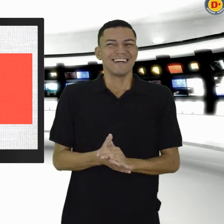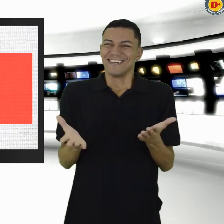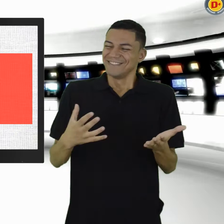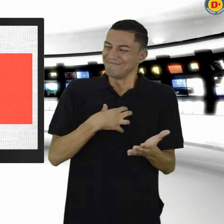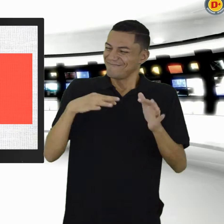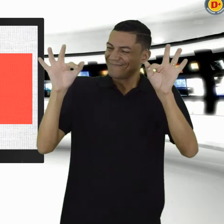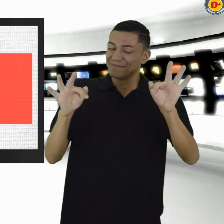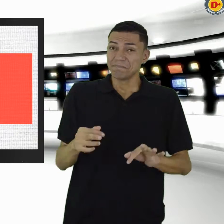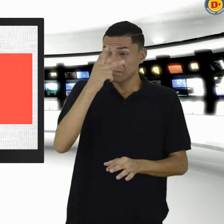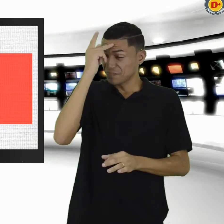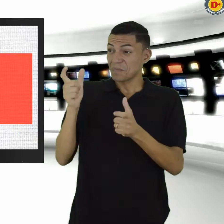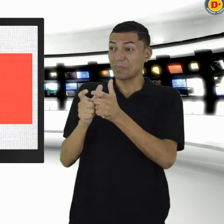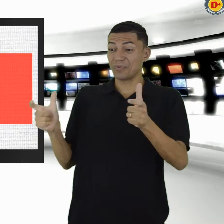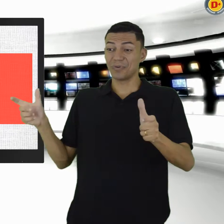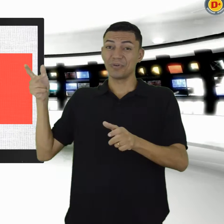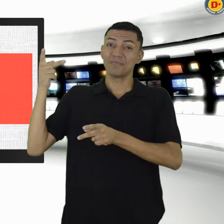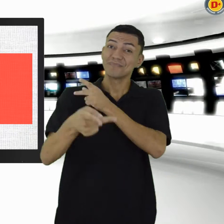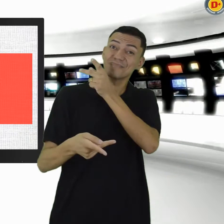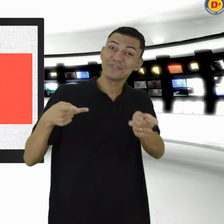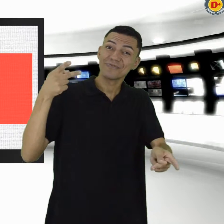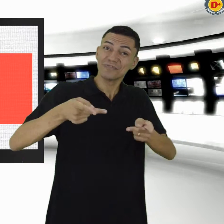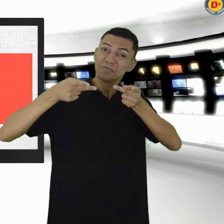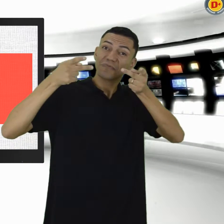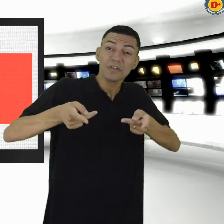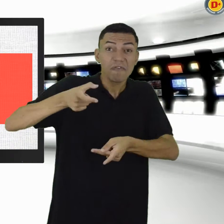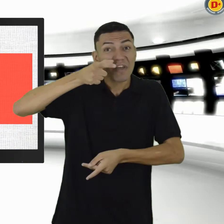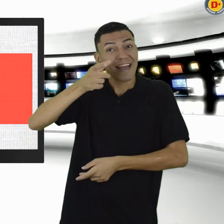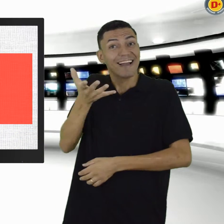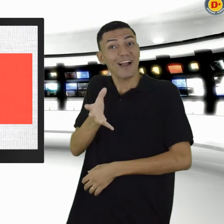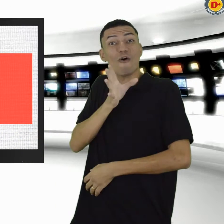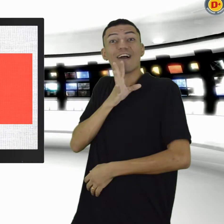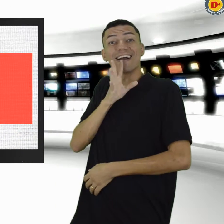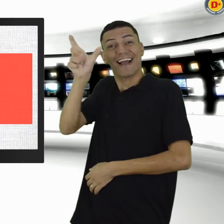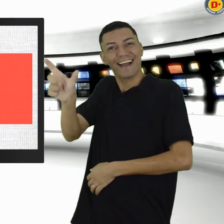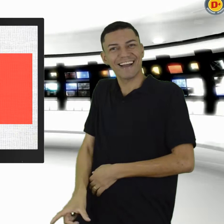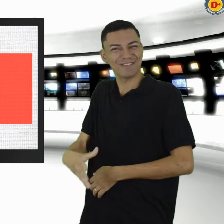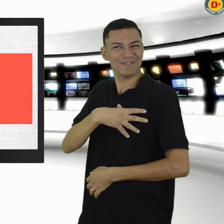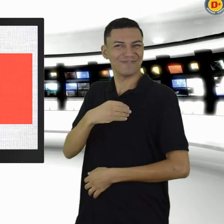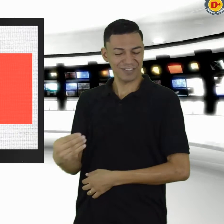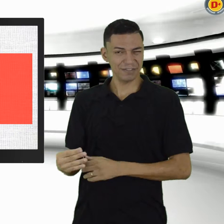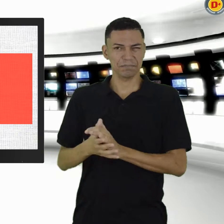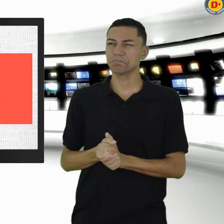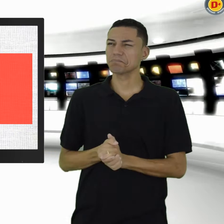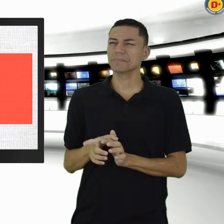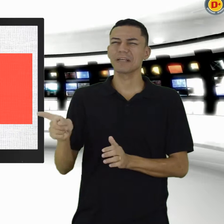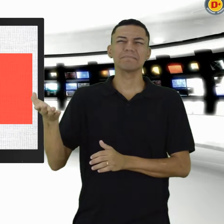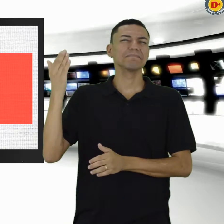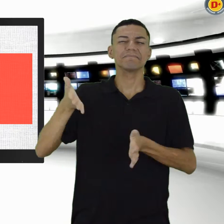Diz Silvia. O filho nasceu sem nenhuma complicação. Mas aos 4 meses, sofreu uma infecção intestinal seguida